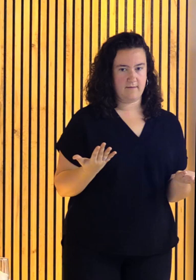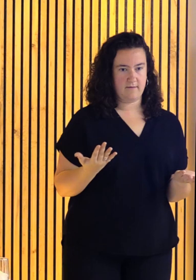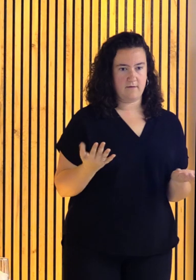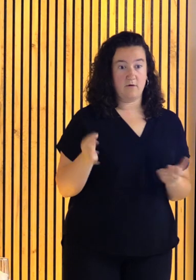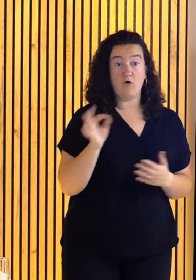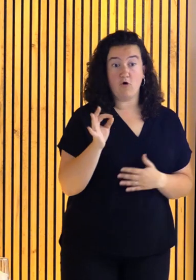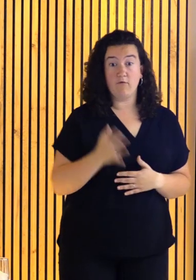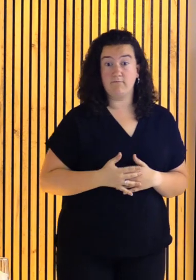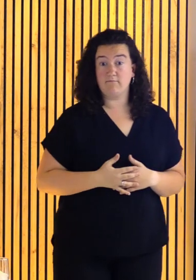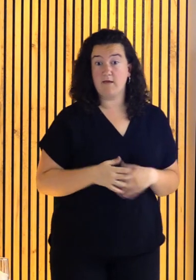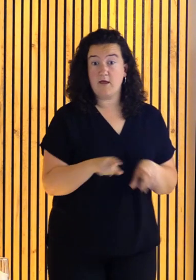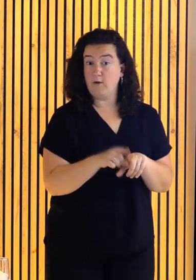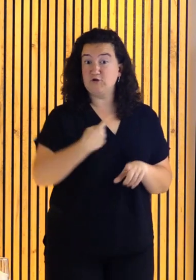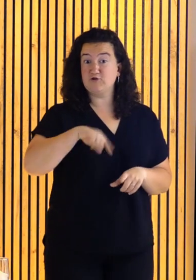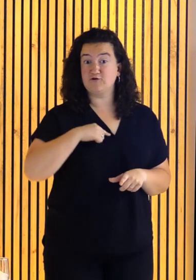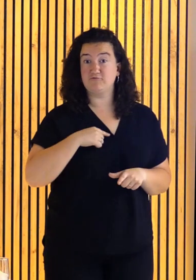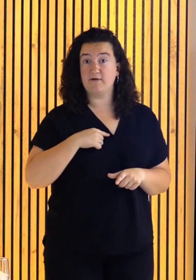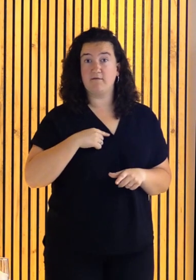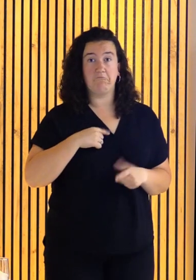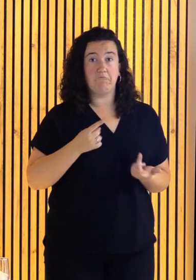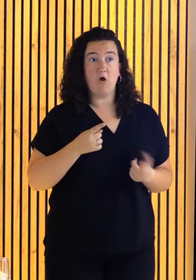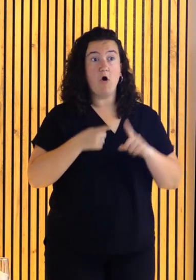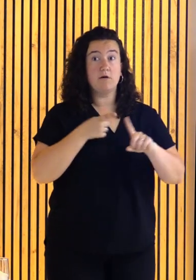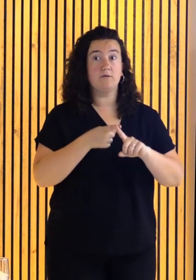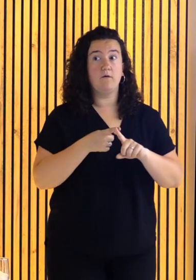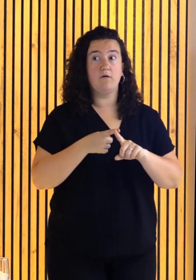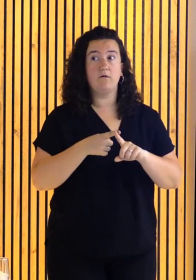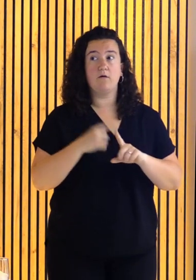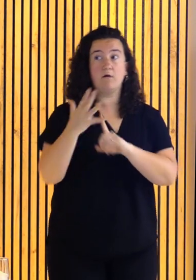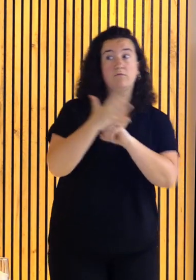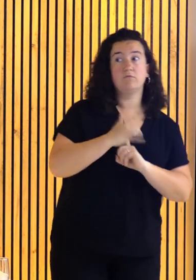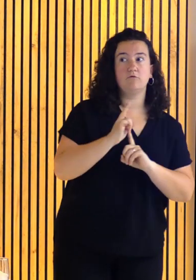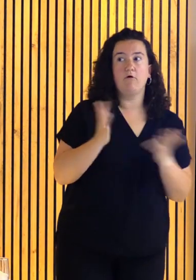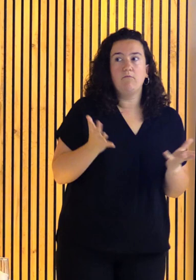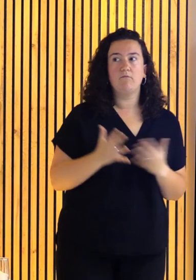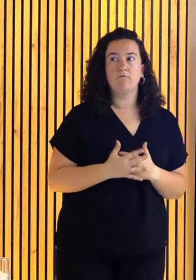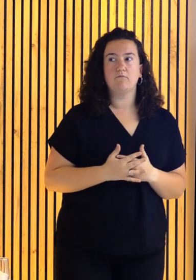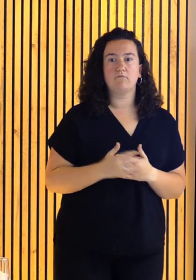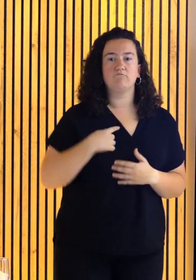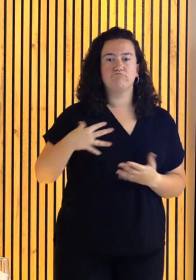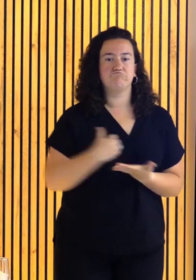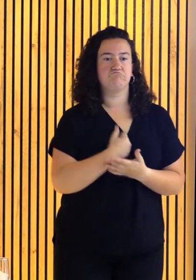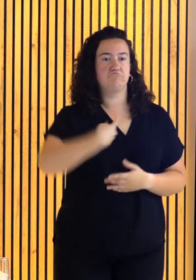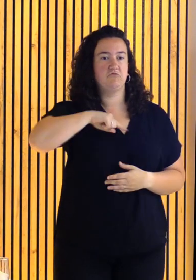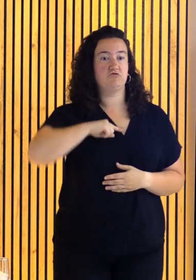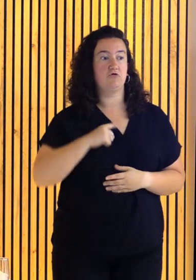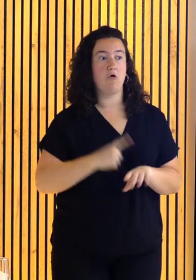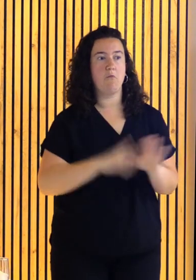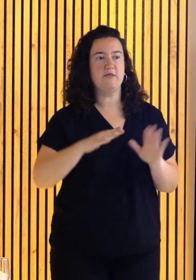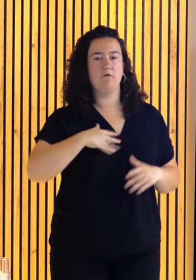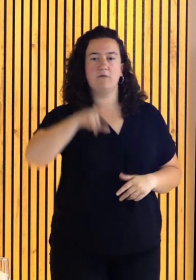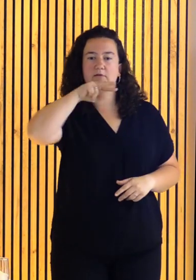euskeraz egin dezakegun bezala, ezta? Ba, zapalkuntzarik ez jasotzeko, denok egin izan dugun bezala, erdaraz hitz egiten dugun momentu jakin